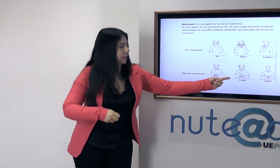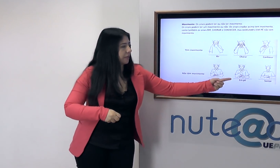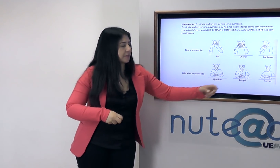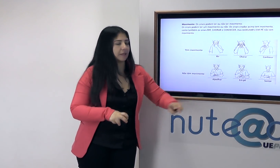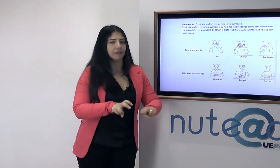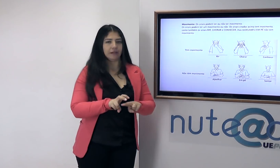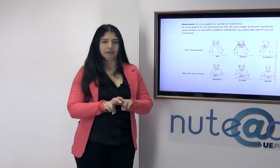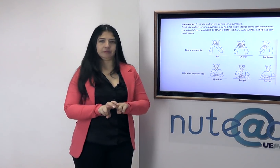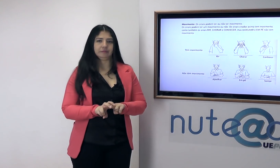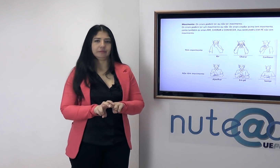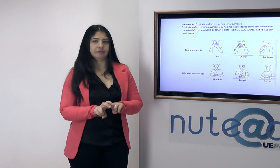Sentar.